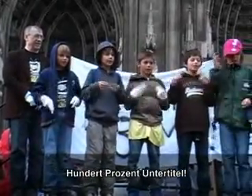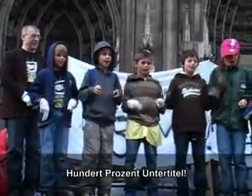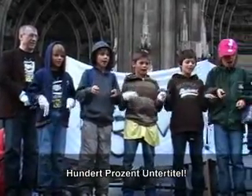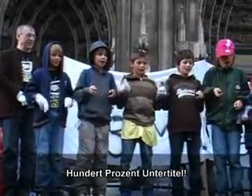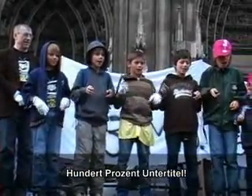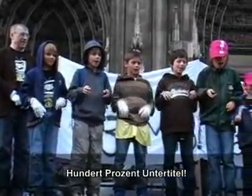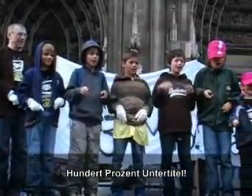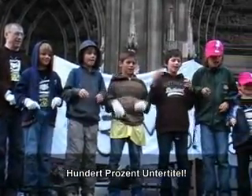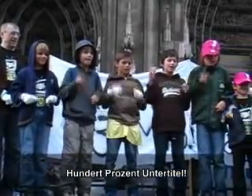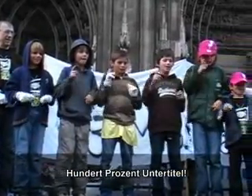voranzutreiben.